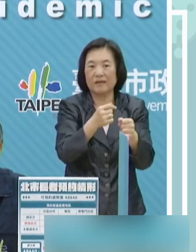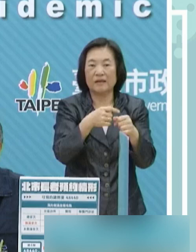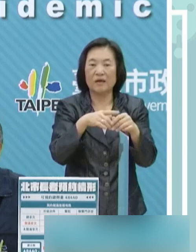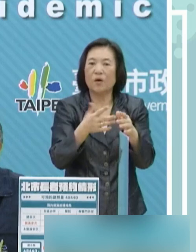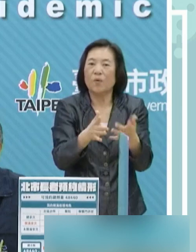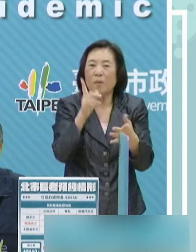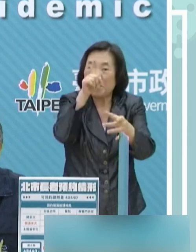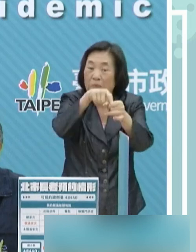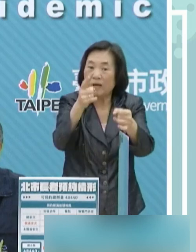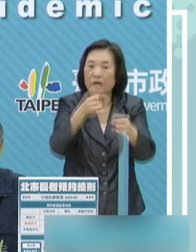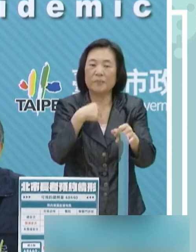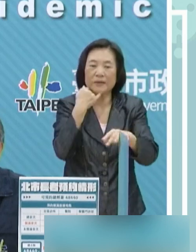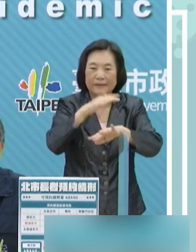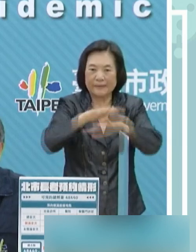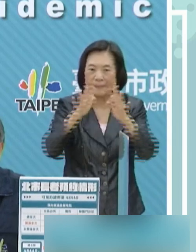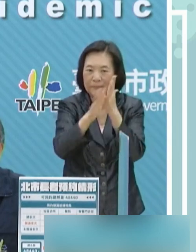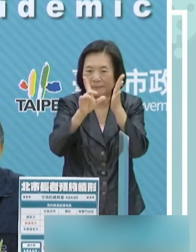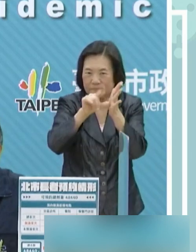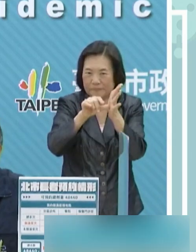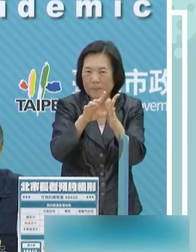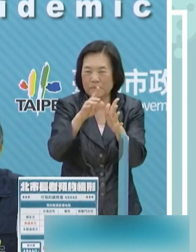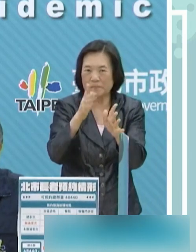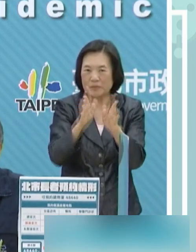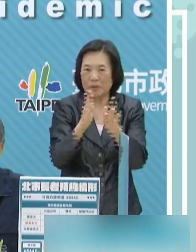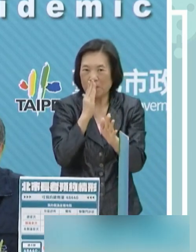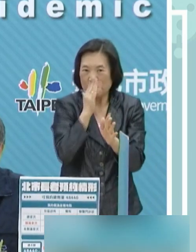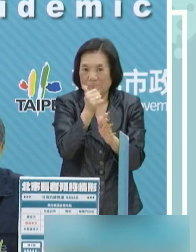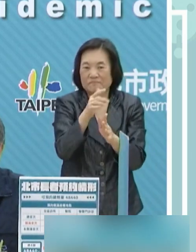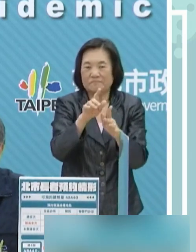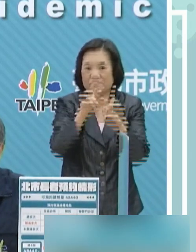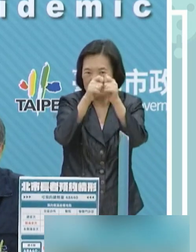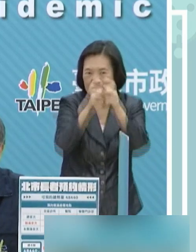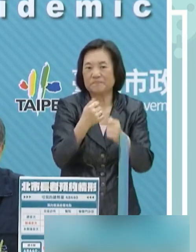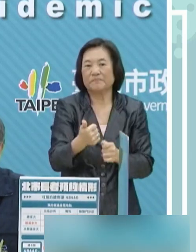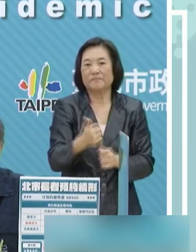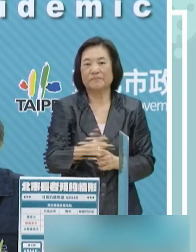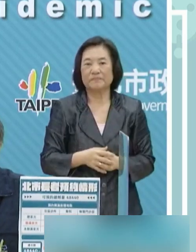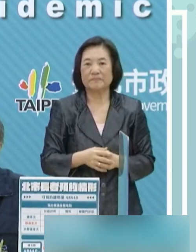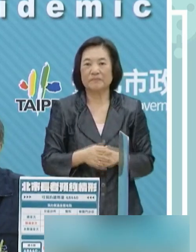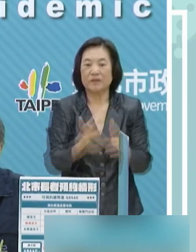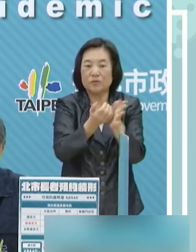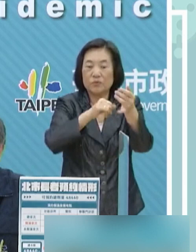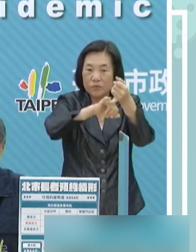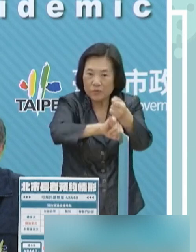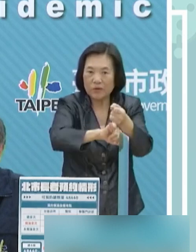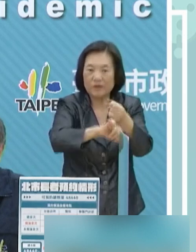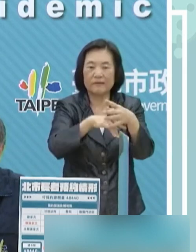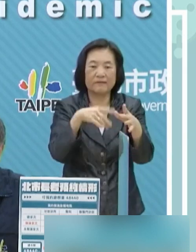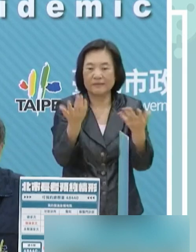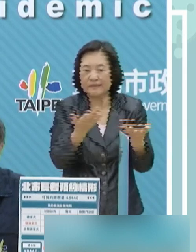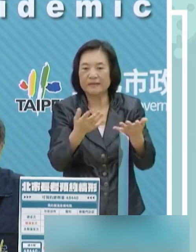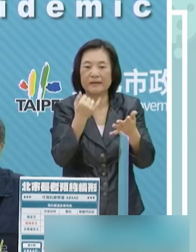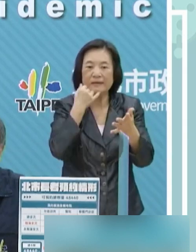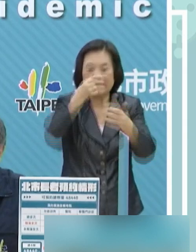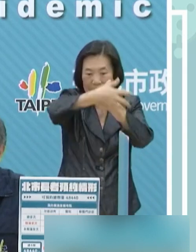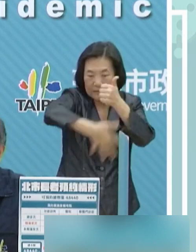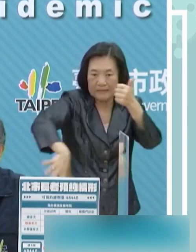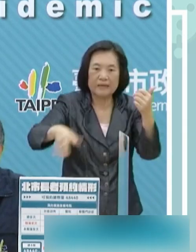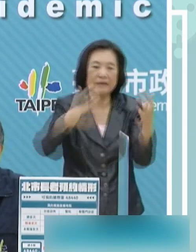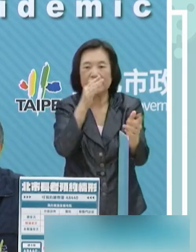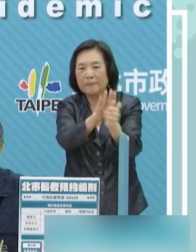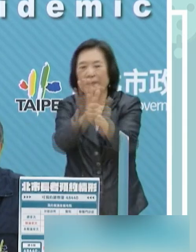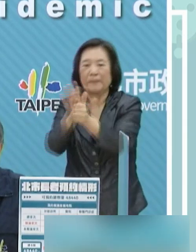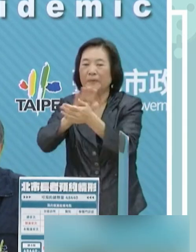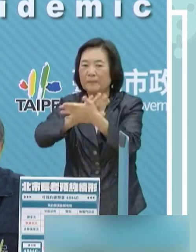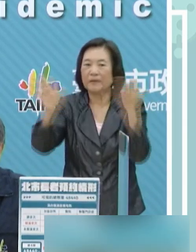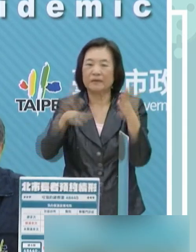哦，还是一个医化程度比较高的城市了哈。那我们在这里诚挚的呼吁，你知道哈，从现